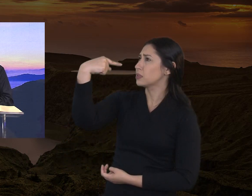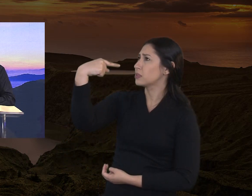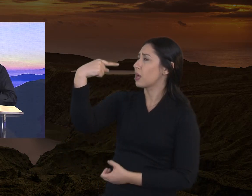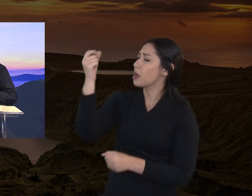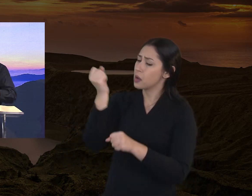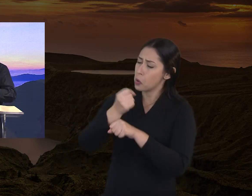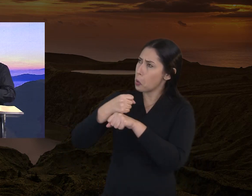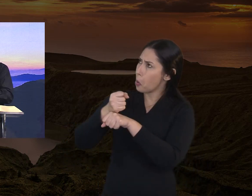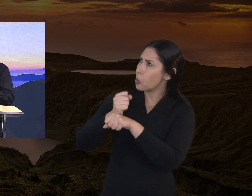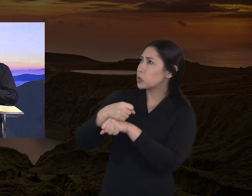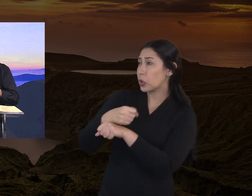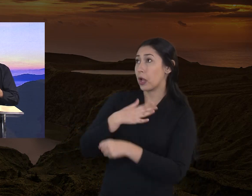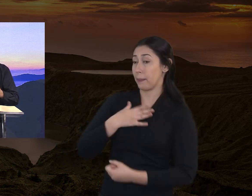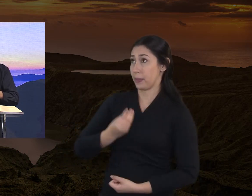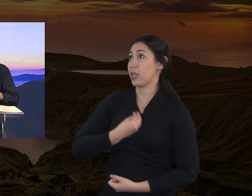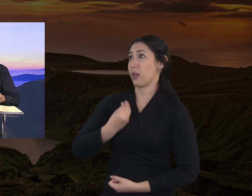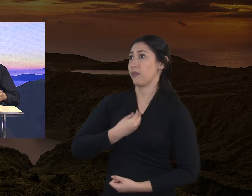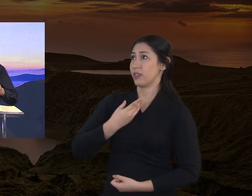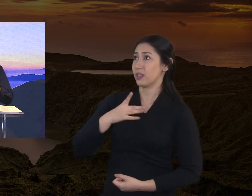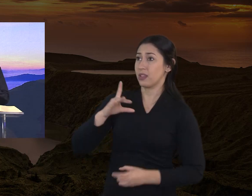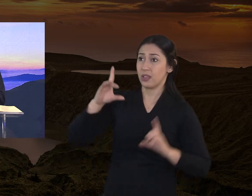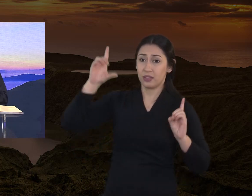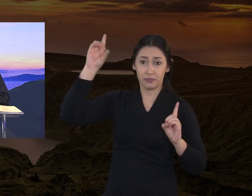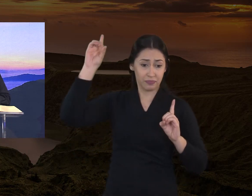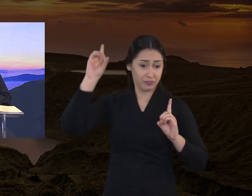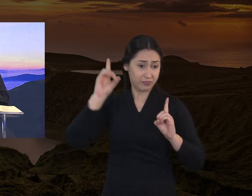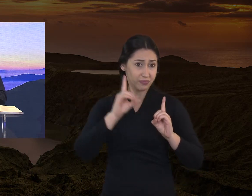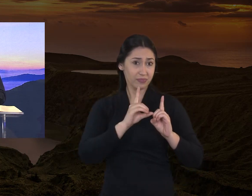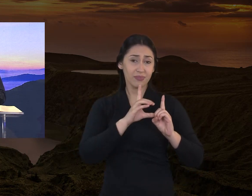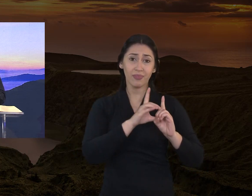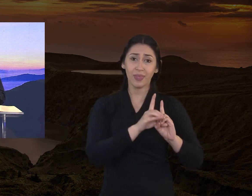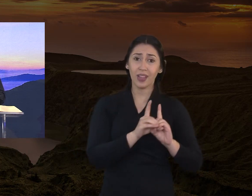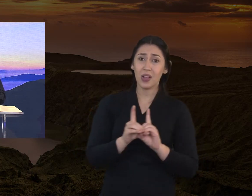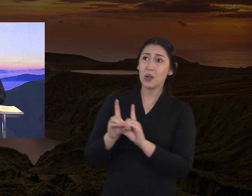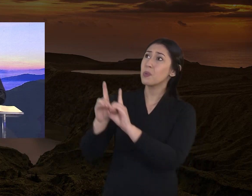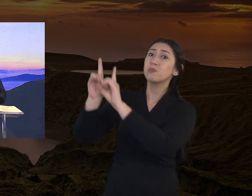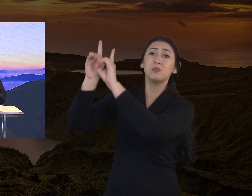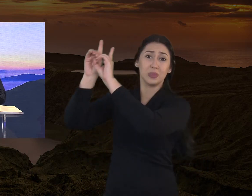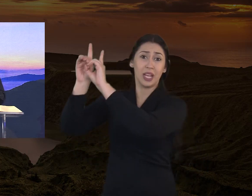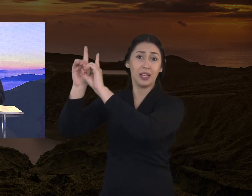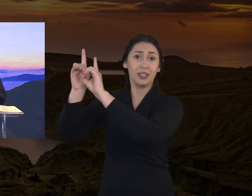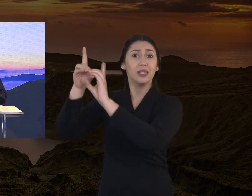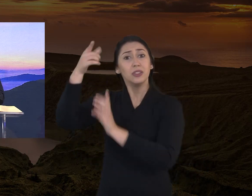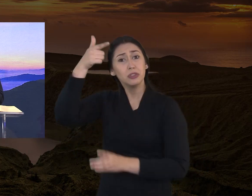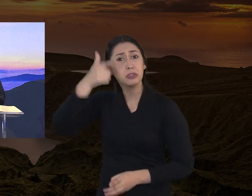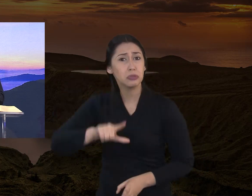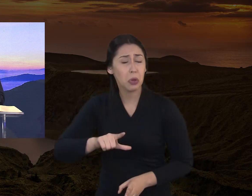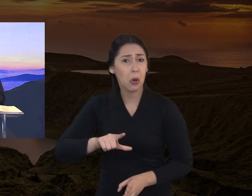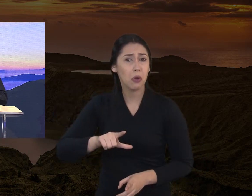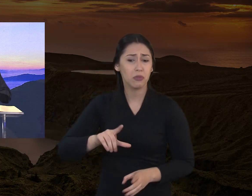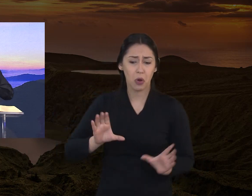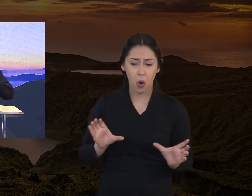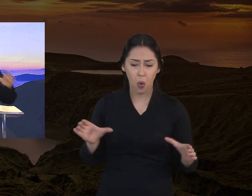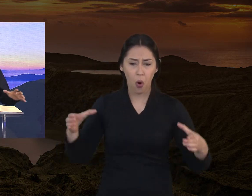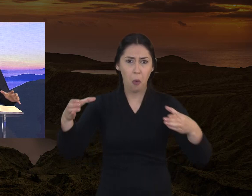nossa vida, nos conecta de novo, né, contigo, conecta-nos de novo com esse centro unificador de todas as